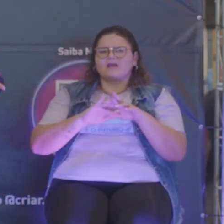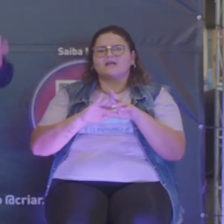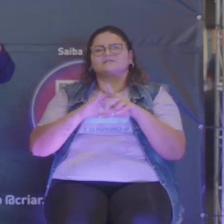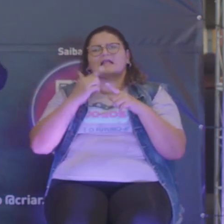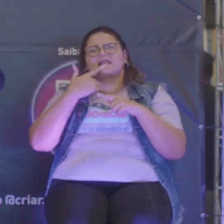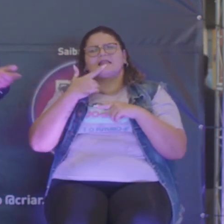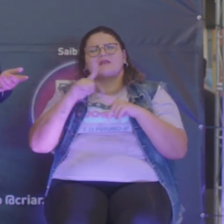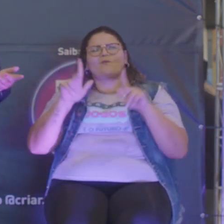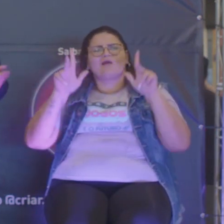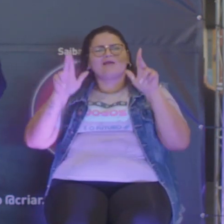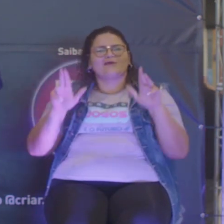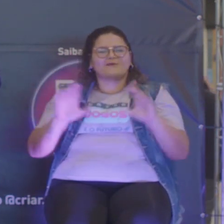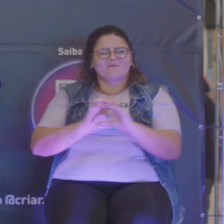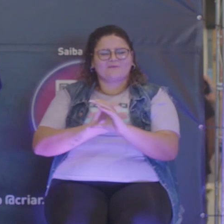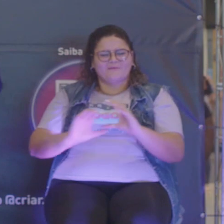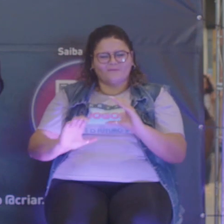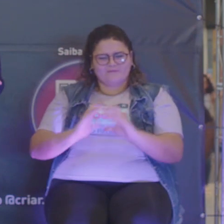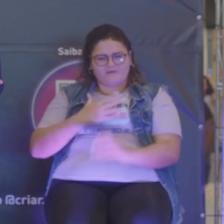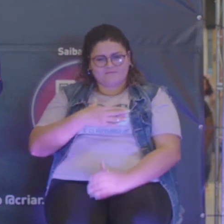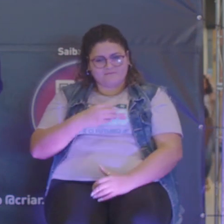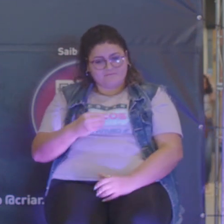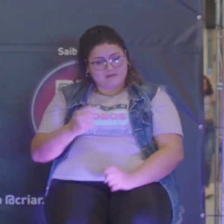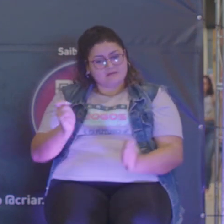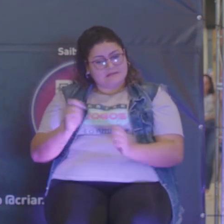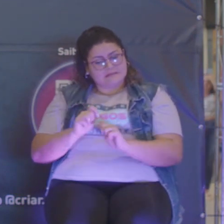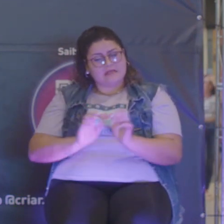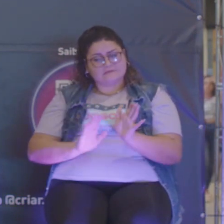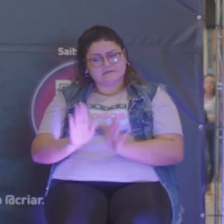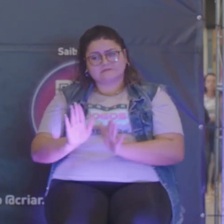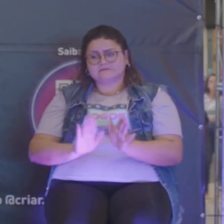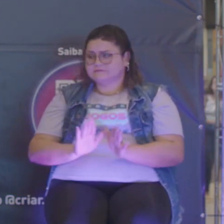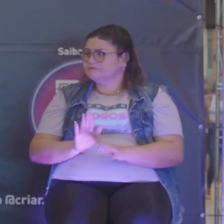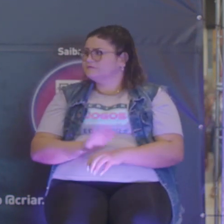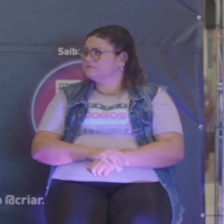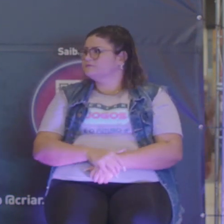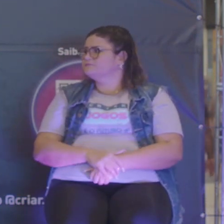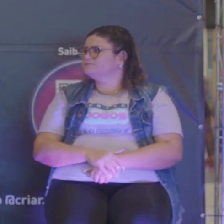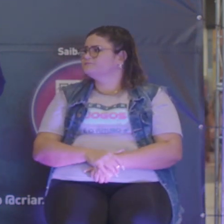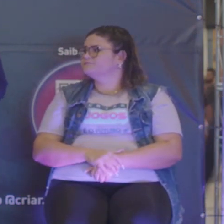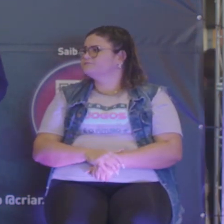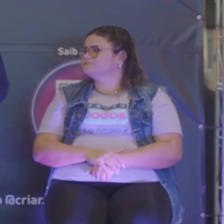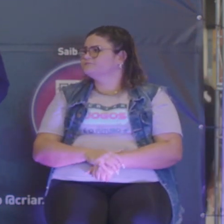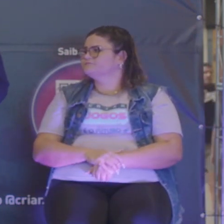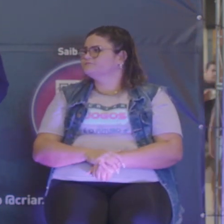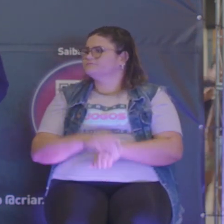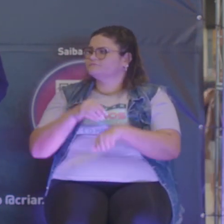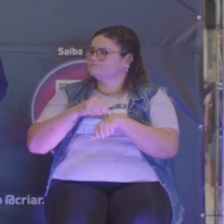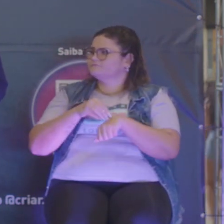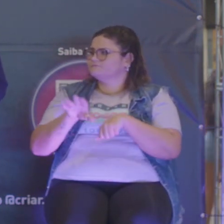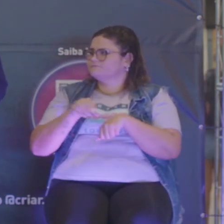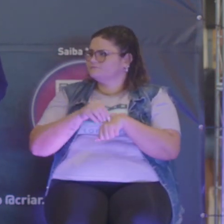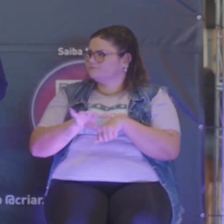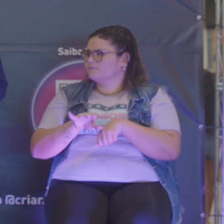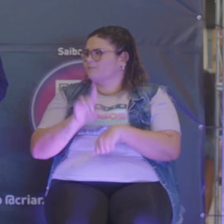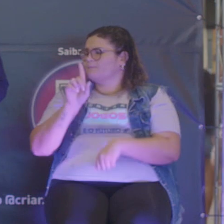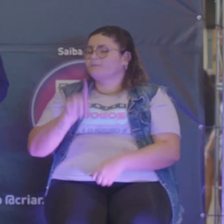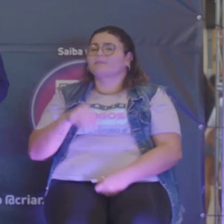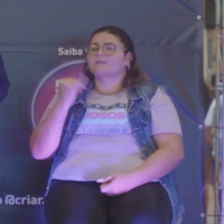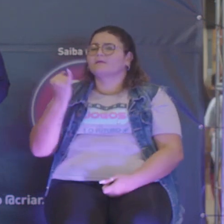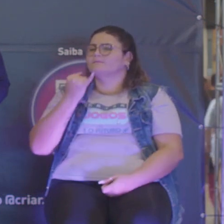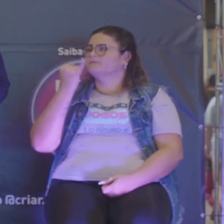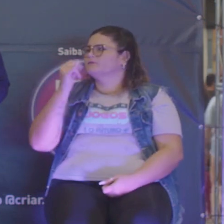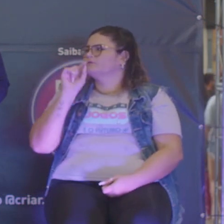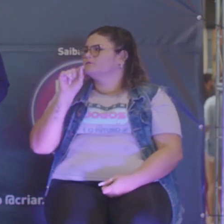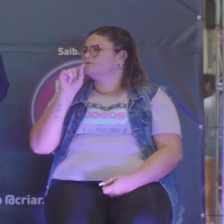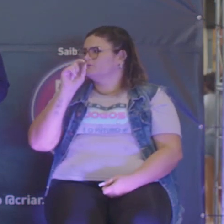do seu filho, o gamer pode ser acessível para isso, né? Sabe uma dica que eu acho que eu vou deixar aqui, acho que vai ser muito importante? Sabe